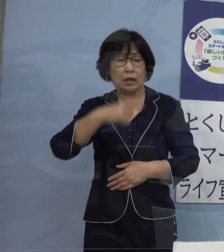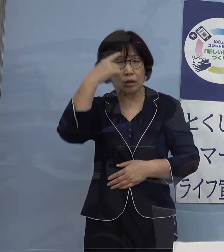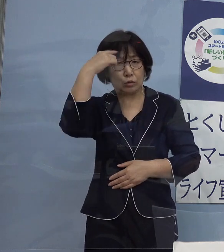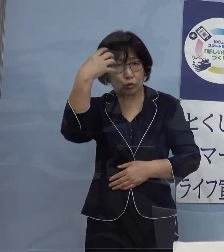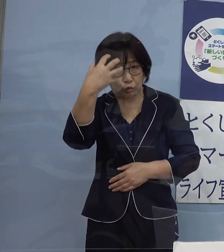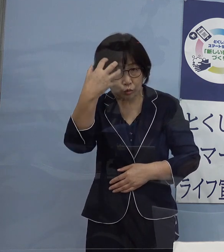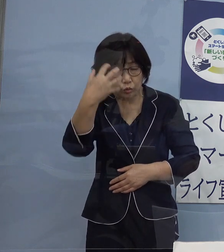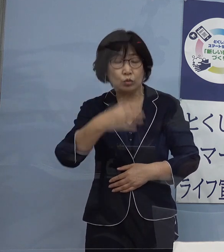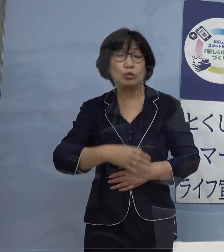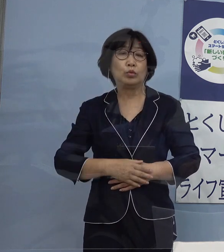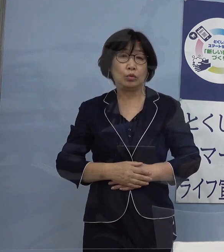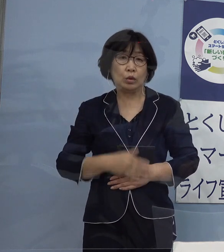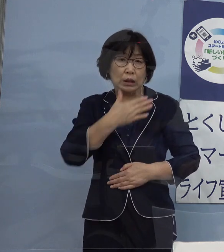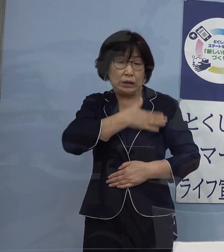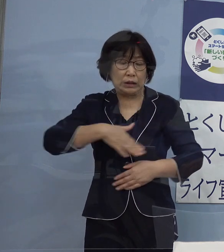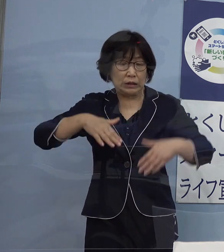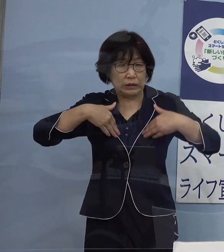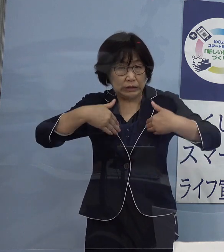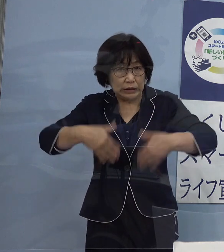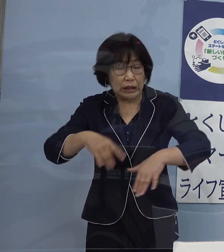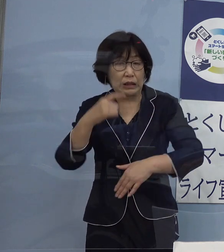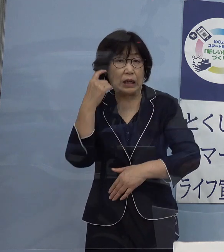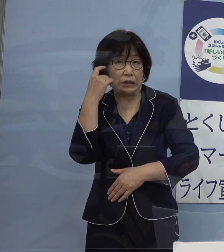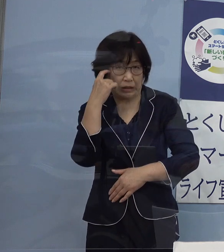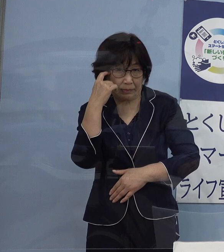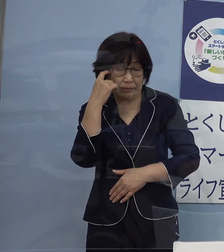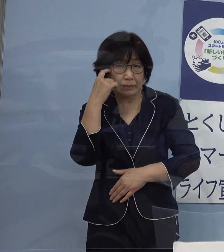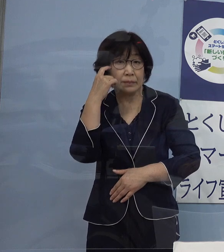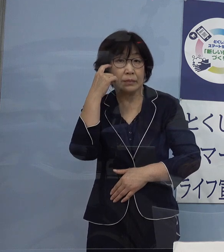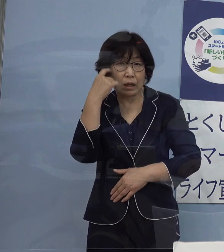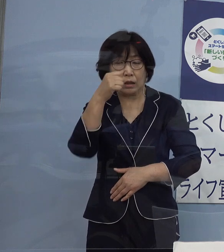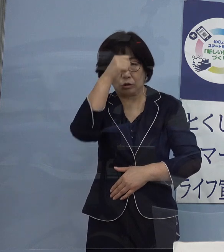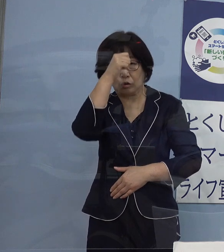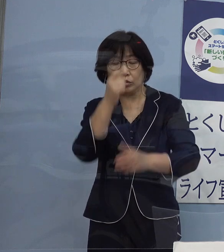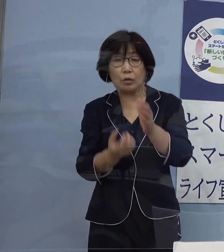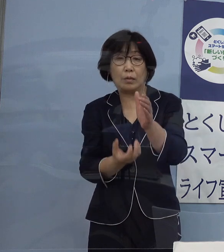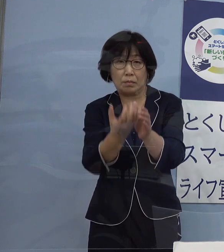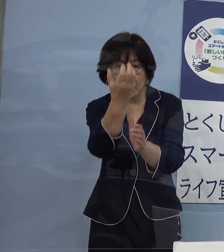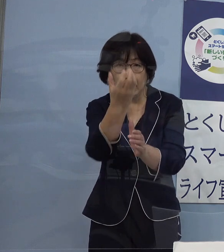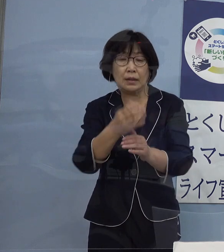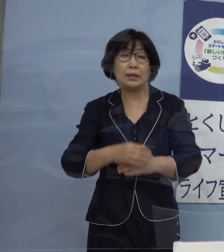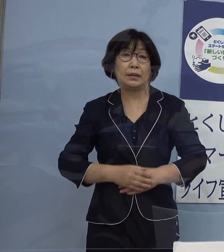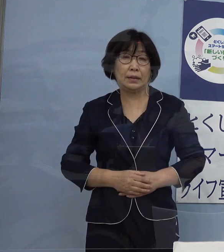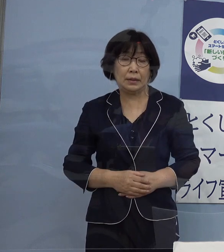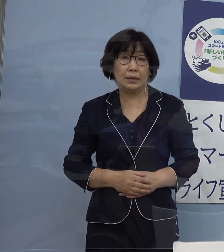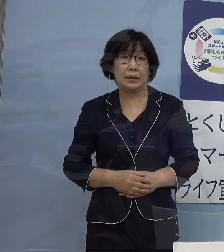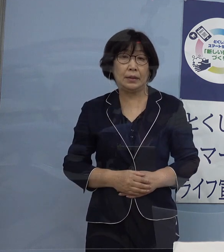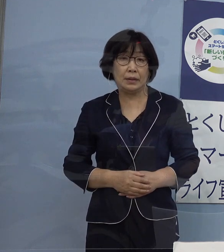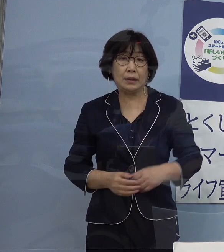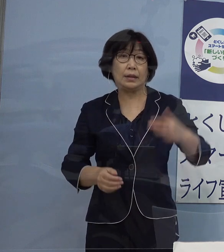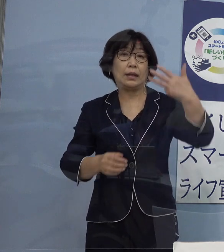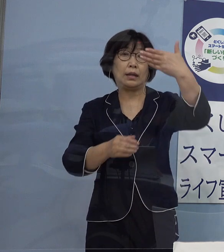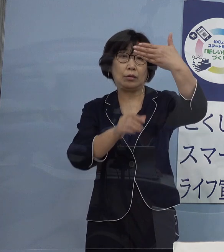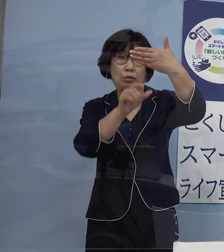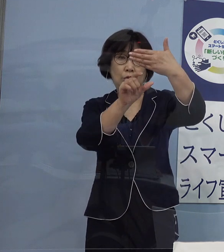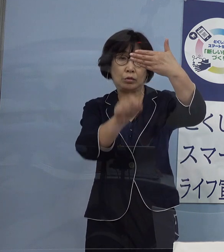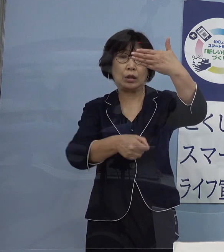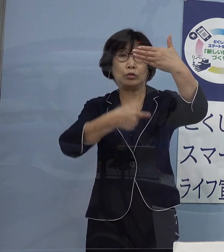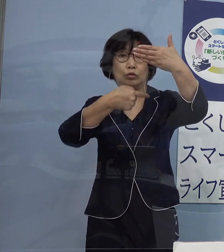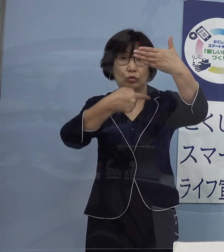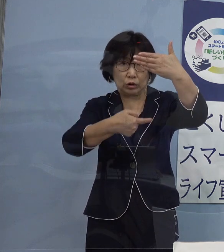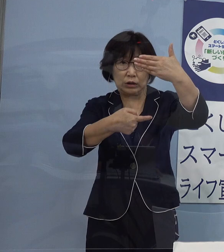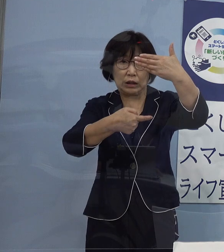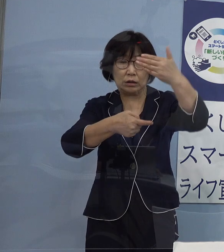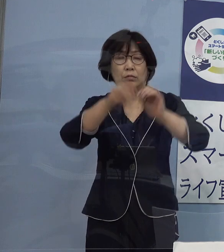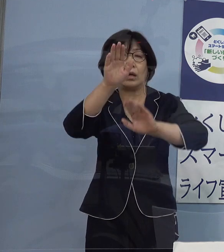痛、全身倦怠感が出てまいります。そして1日にはその状況